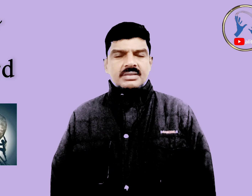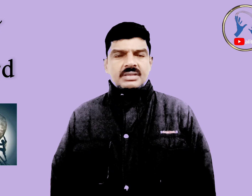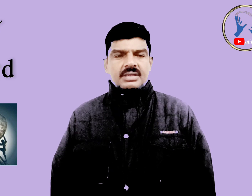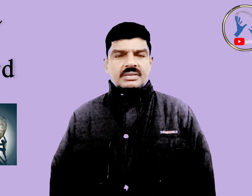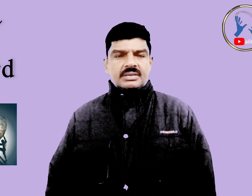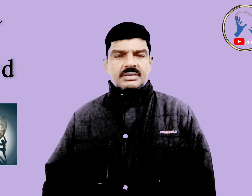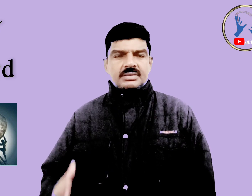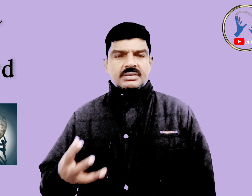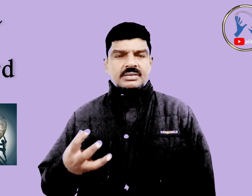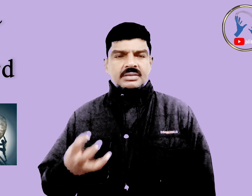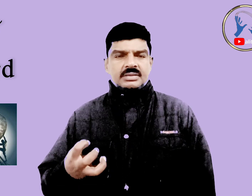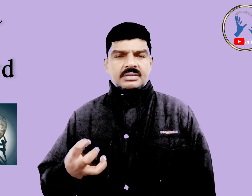सख्त।